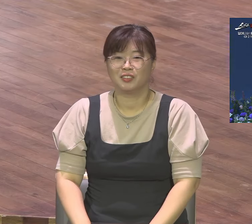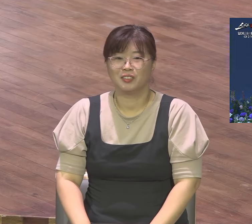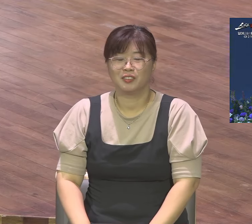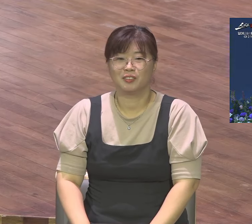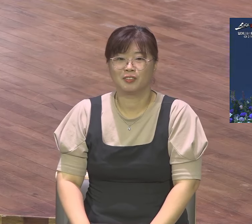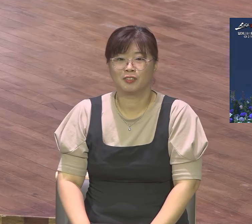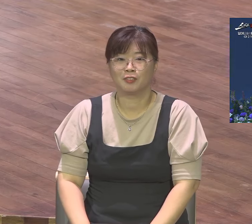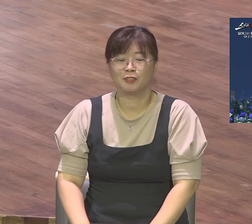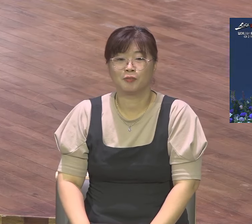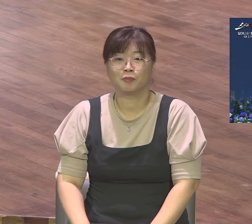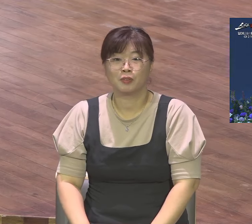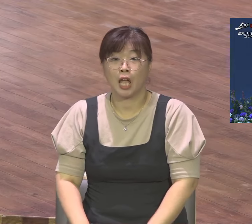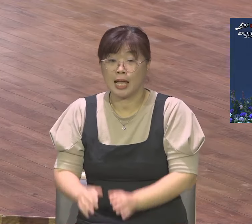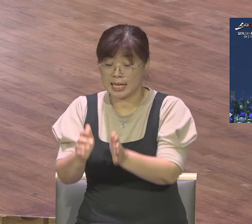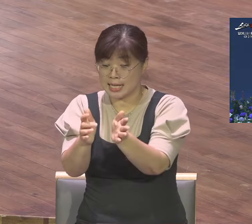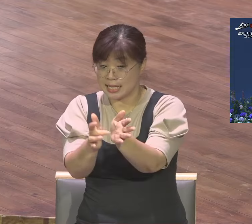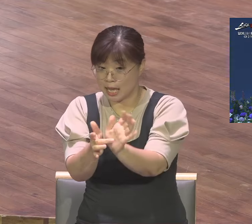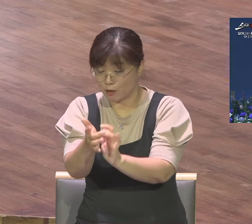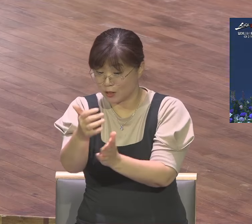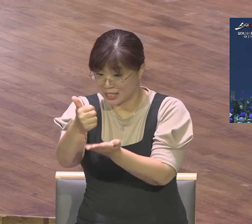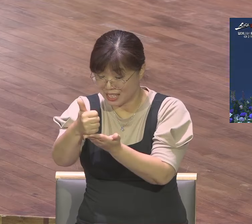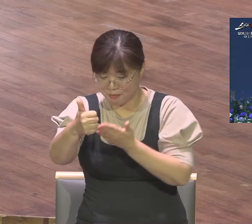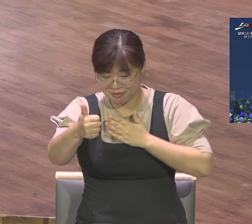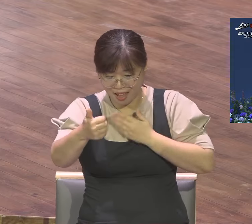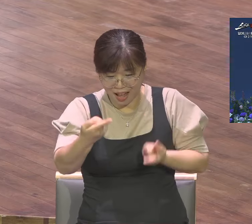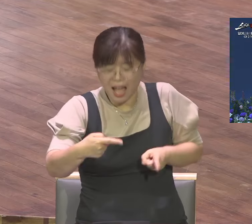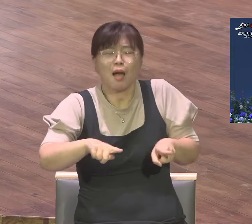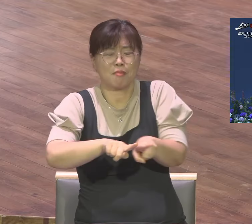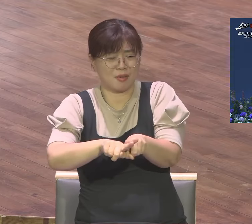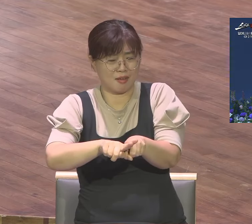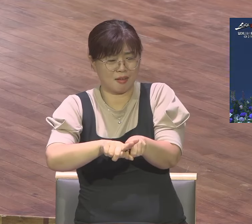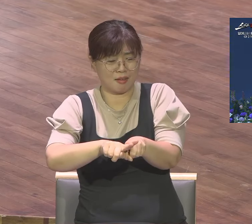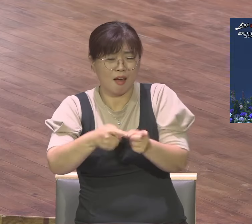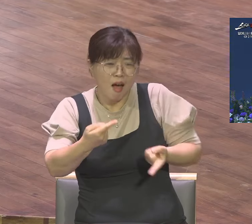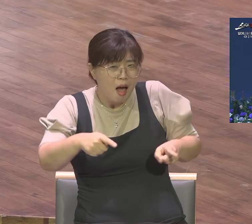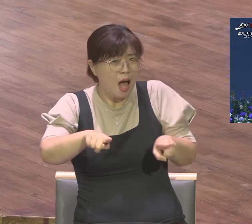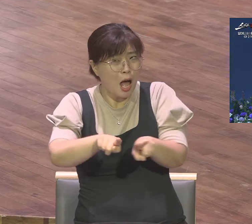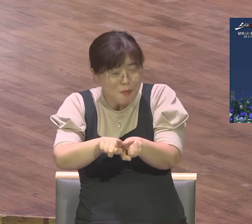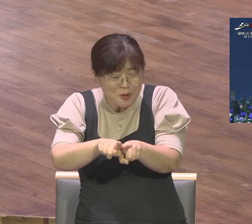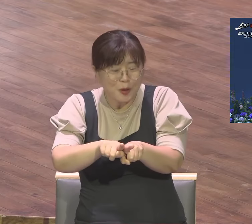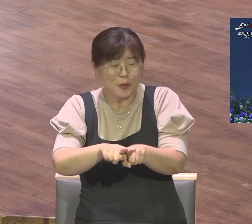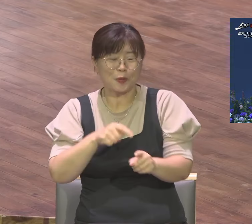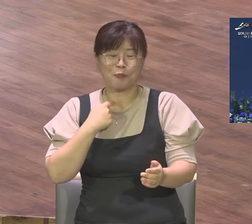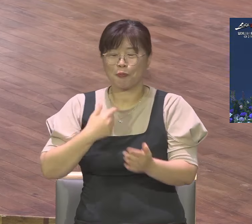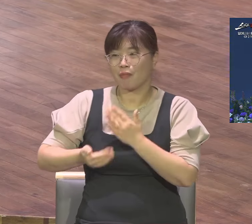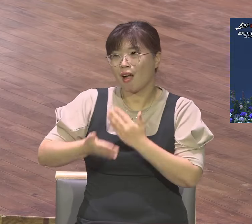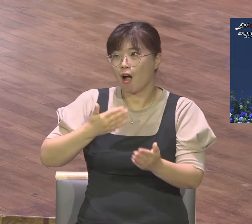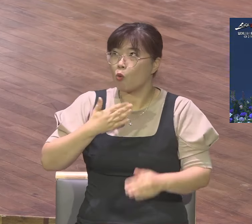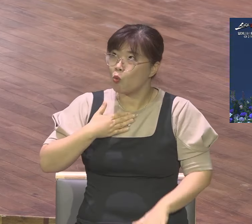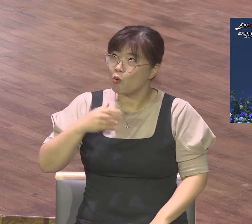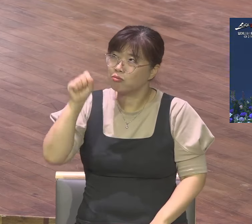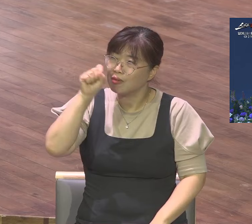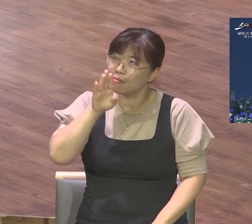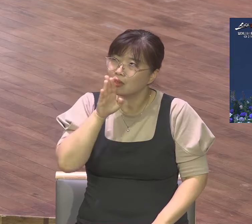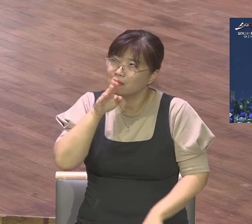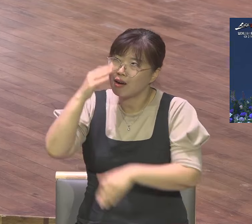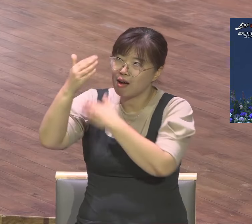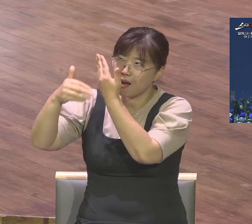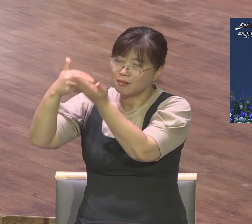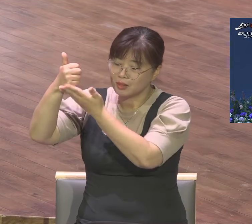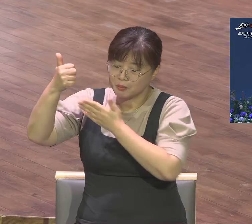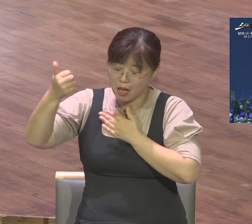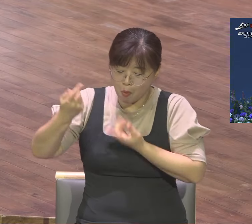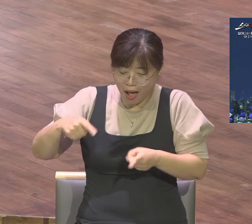바탕에는 예수님과 함께 하는 이 비밀을 체험해야 돼. 예수님이 나와 함께 계신다. 내가 주님과